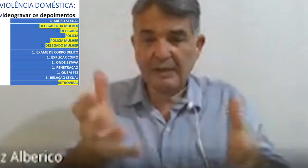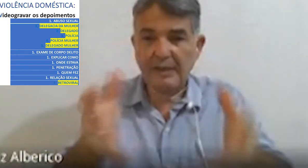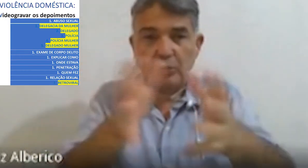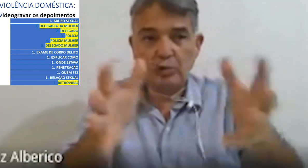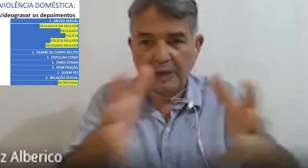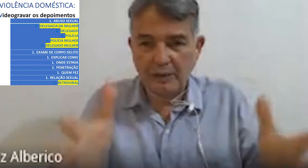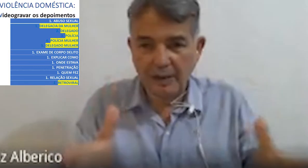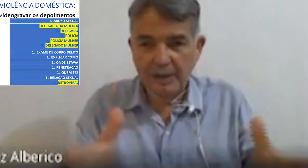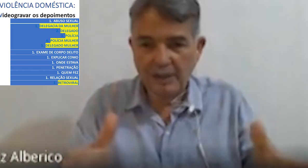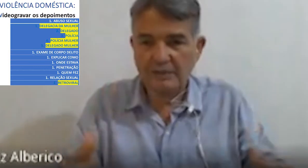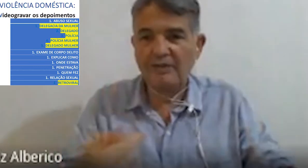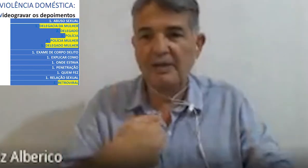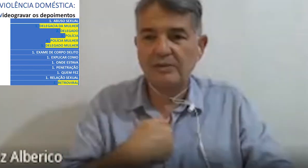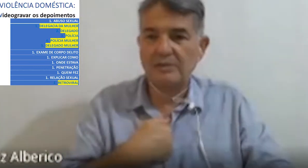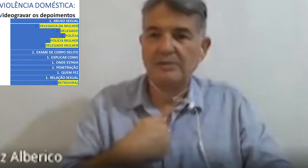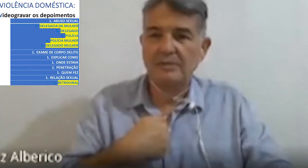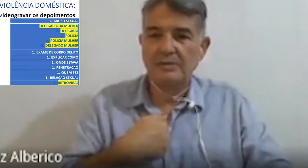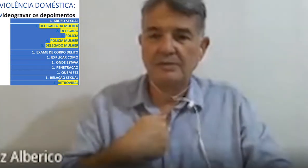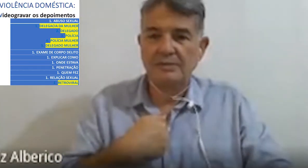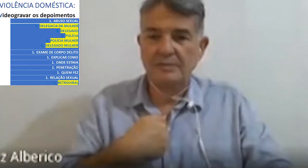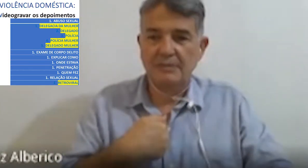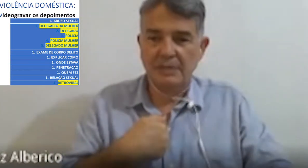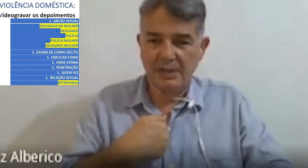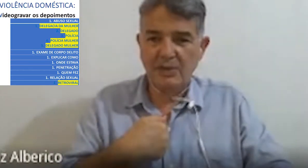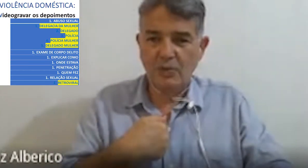que tudo aquilo ali, quem estava falando, era eu.